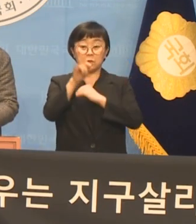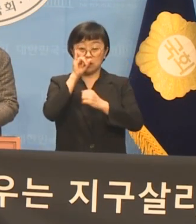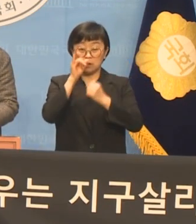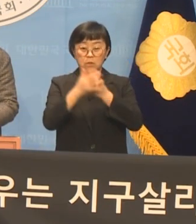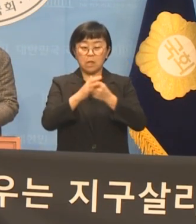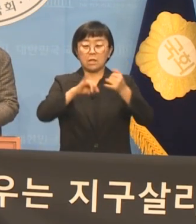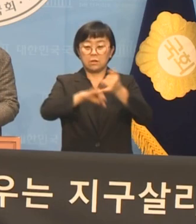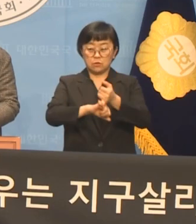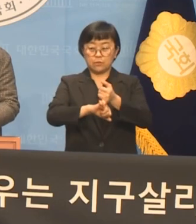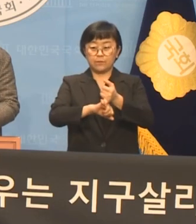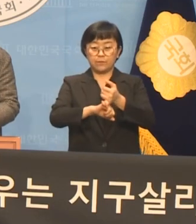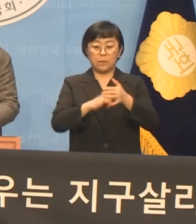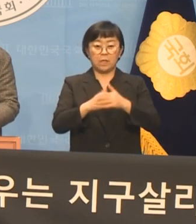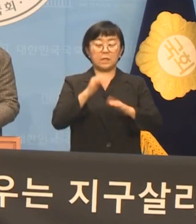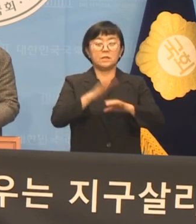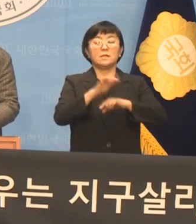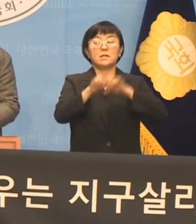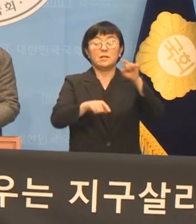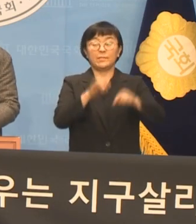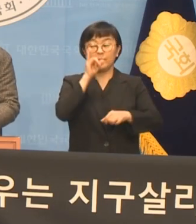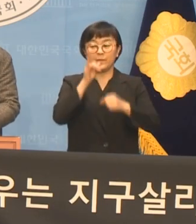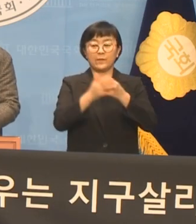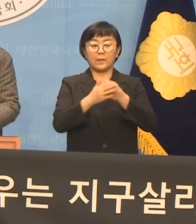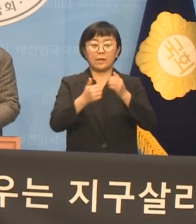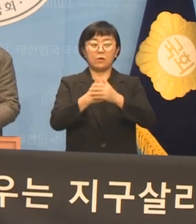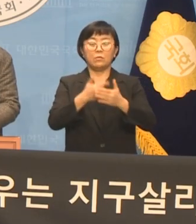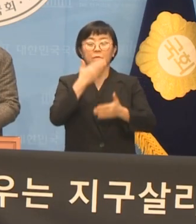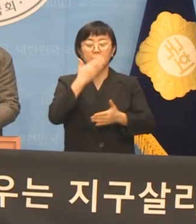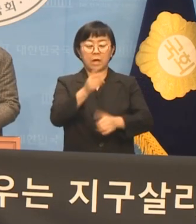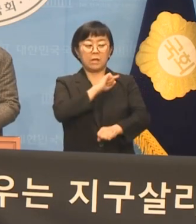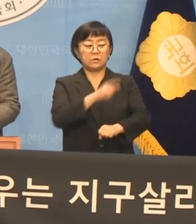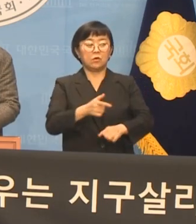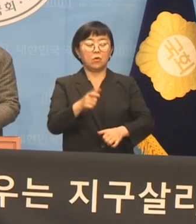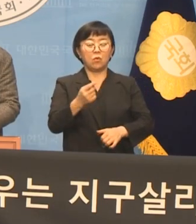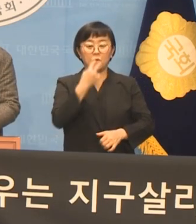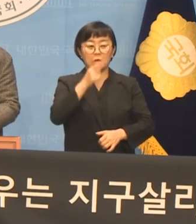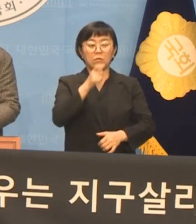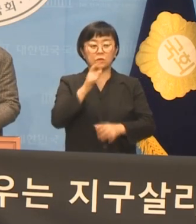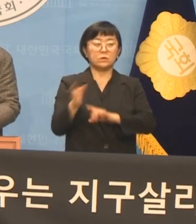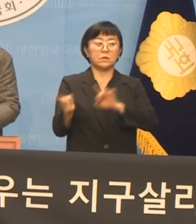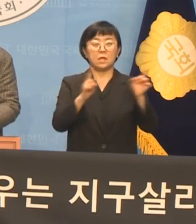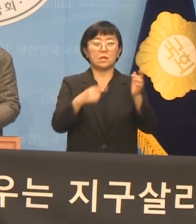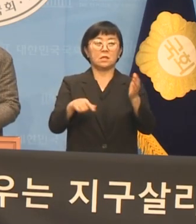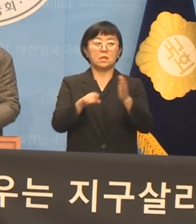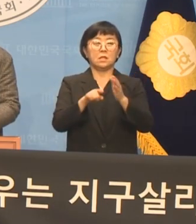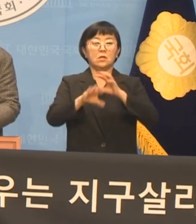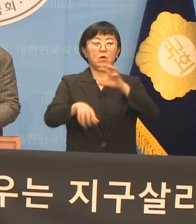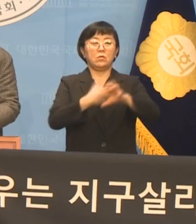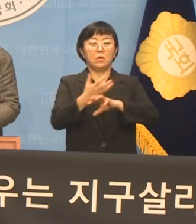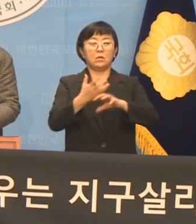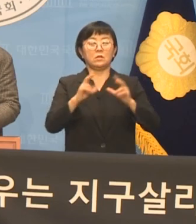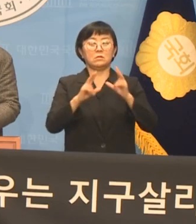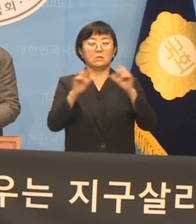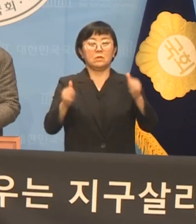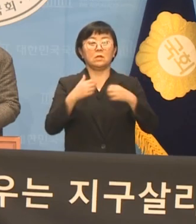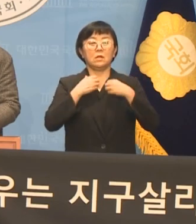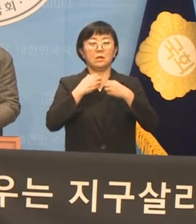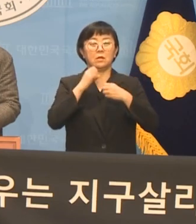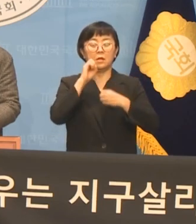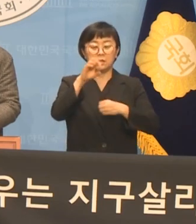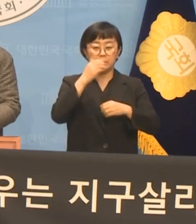것을 약조하여 실행한다면 능히 공기와 물 살리기 혁명이 전 지구인들에게 알려질